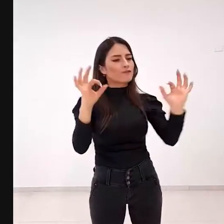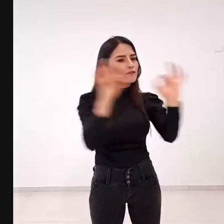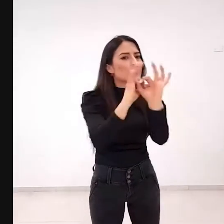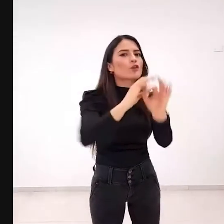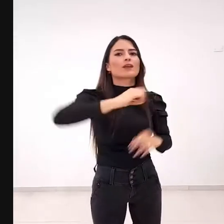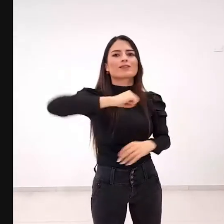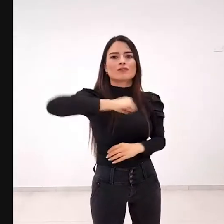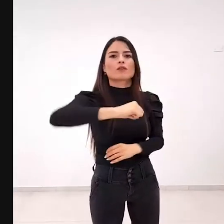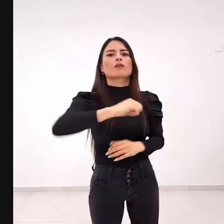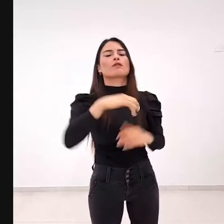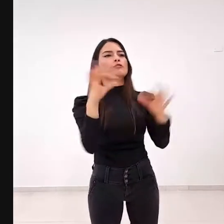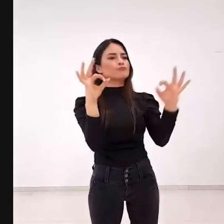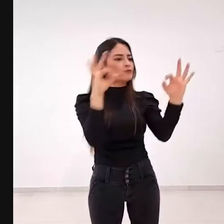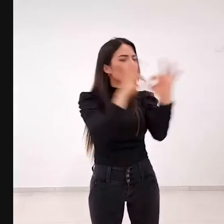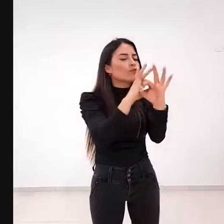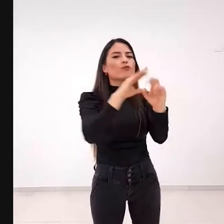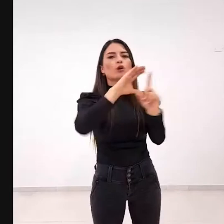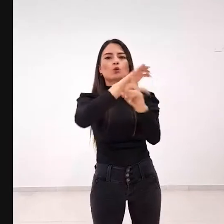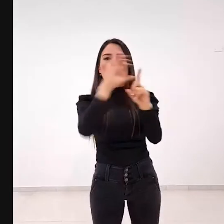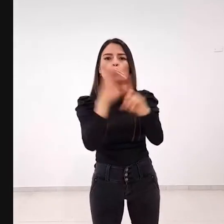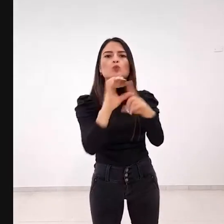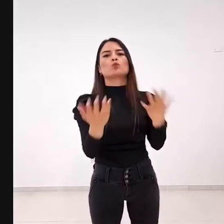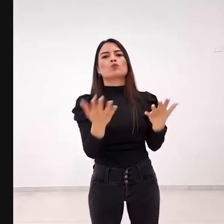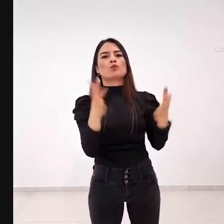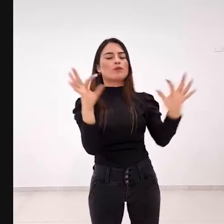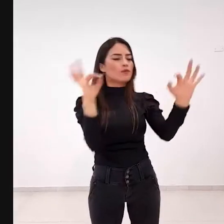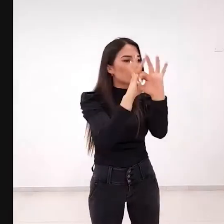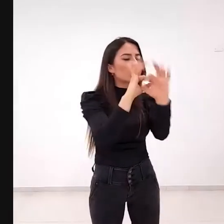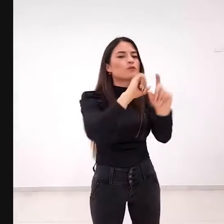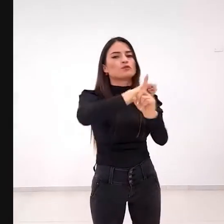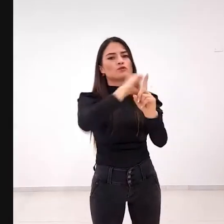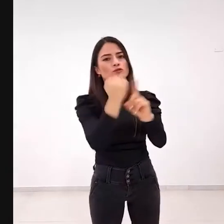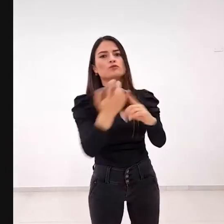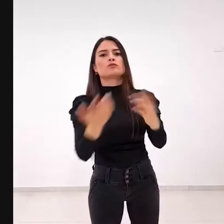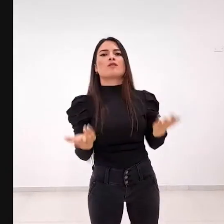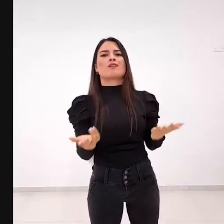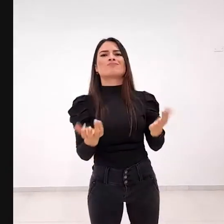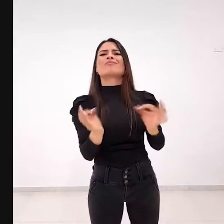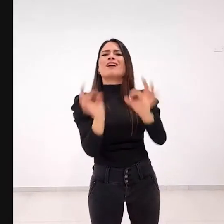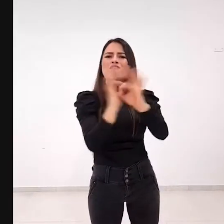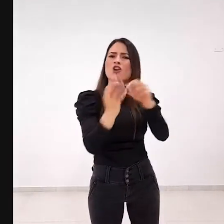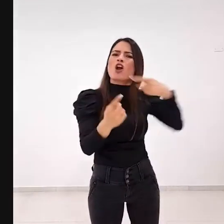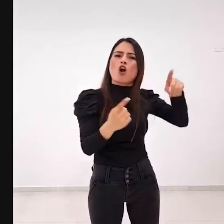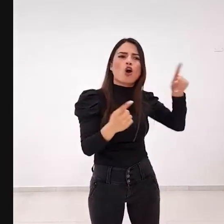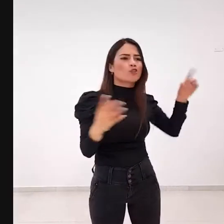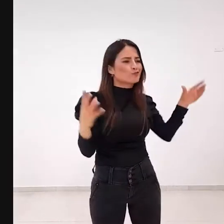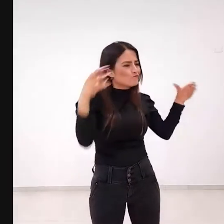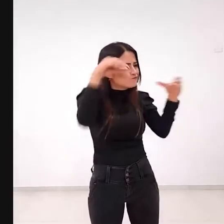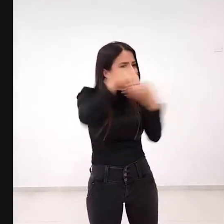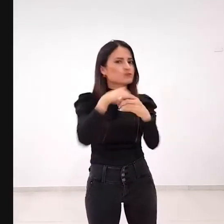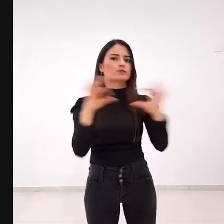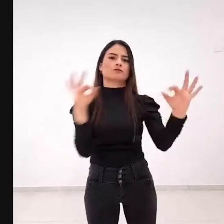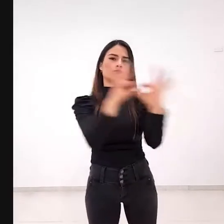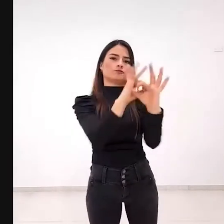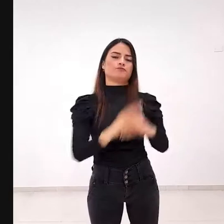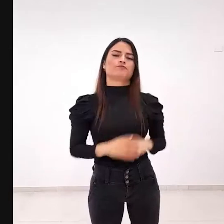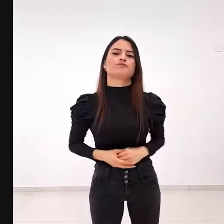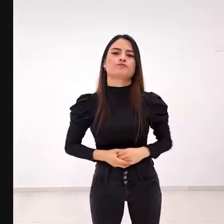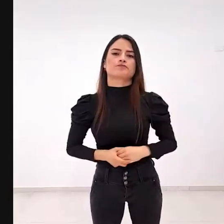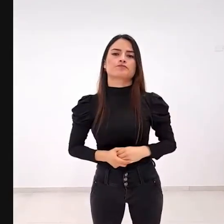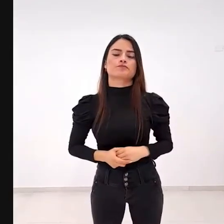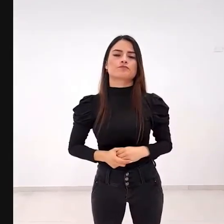cultural social y otros enfoques adicionales porque